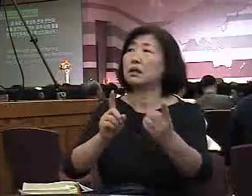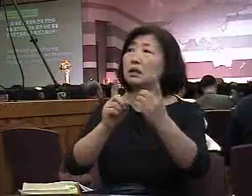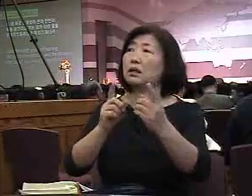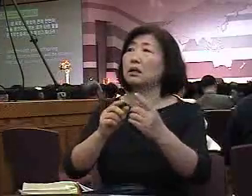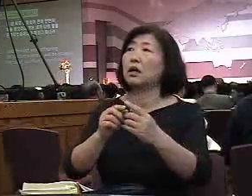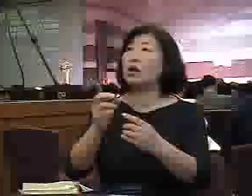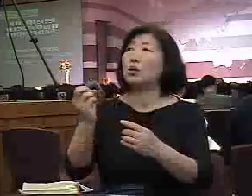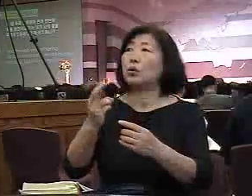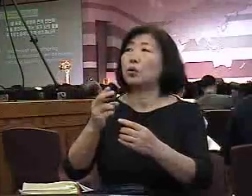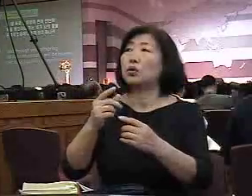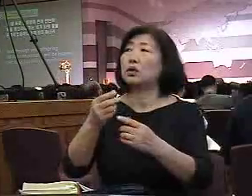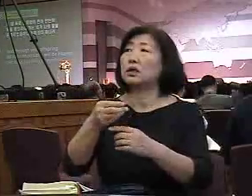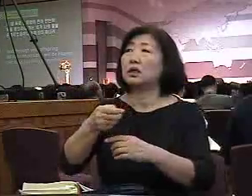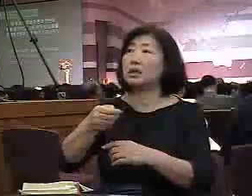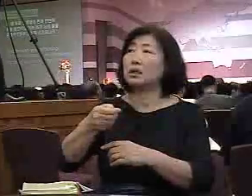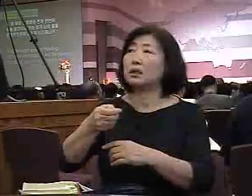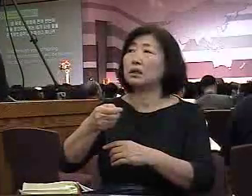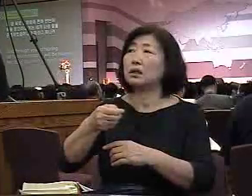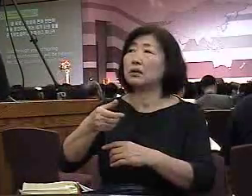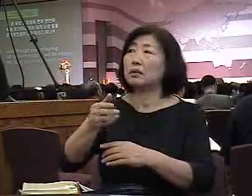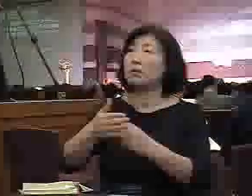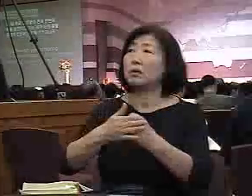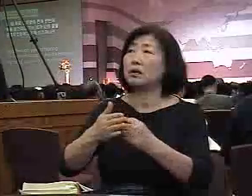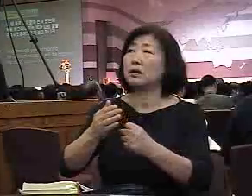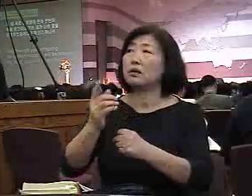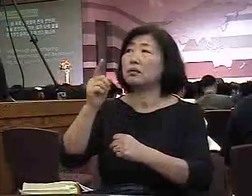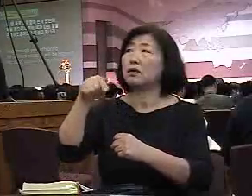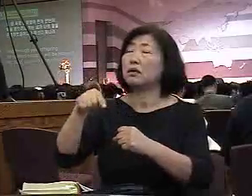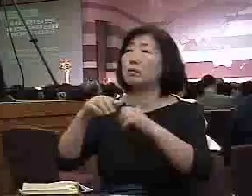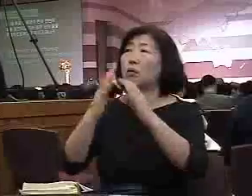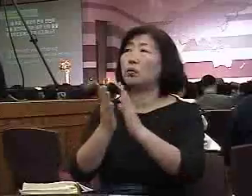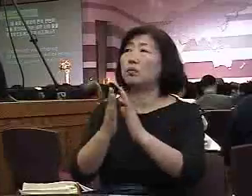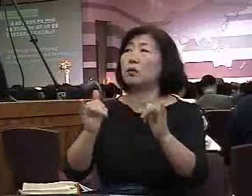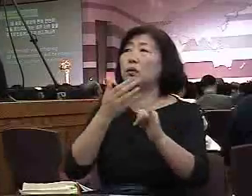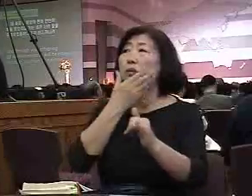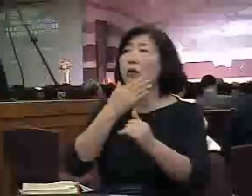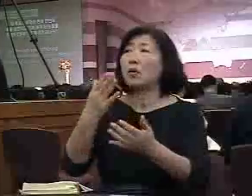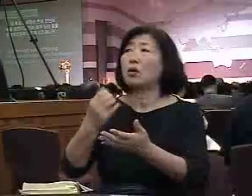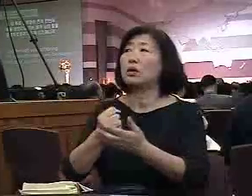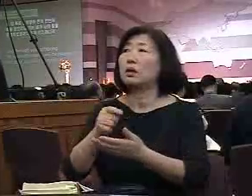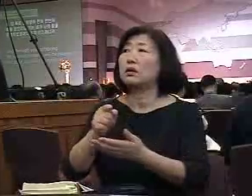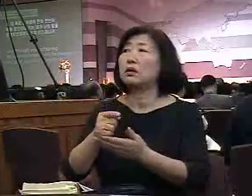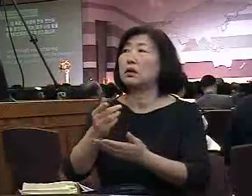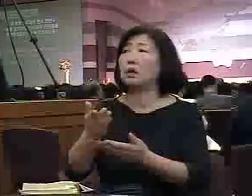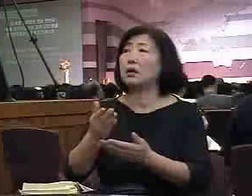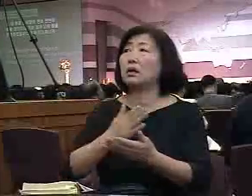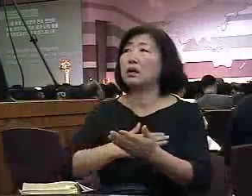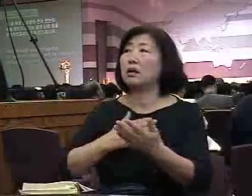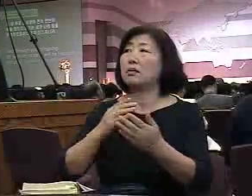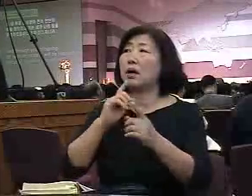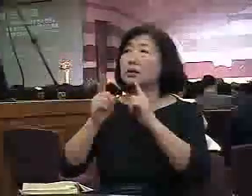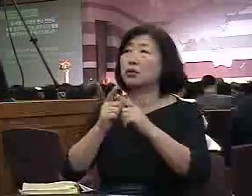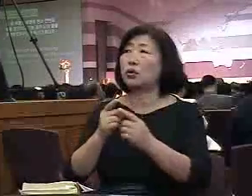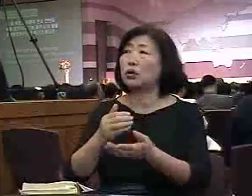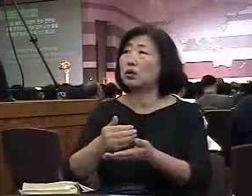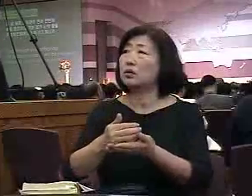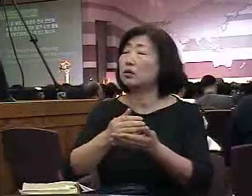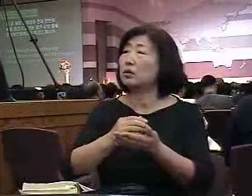얻으리라. 다같이 또 내 씨로 말미암아 천하 만민이 복을 얻으리니 이는 내가 나의